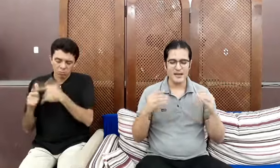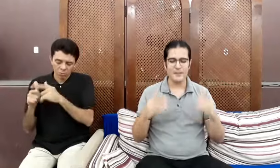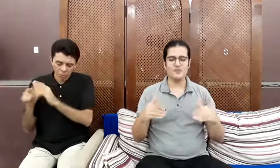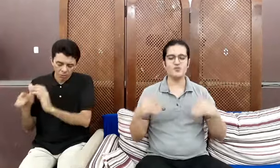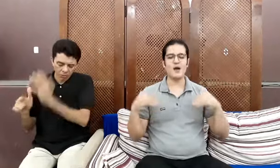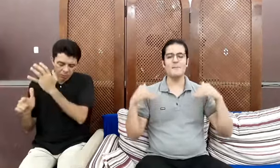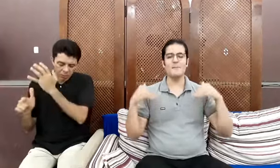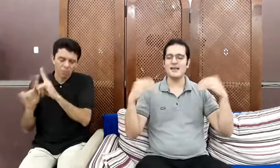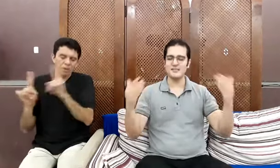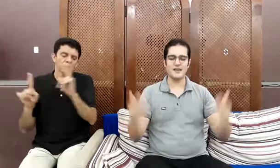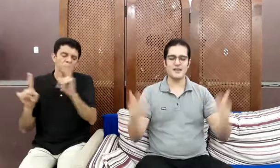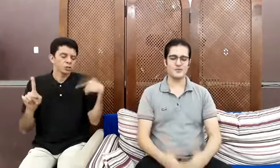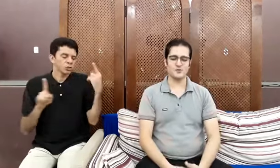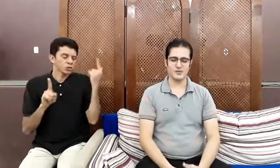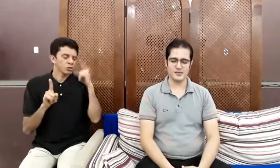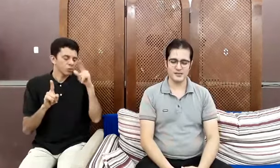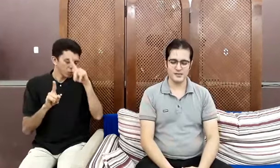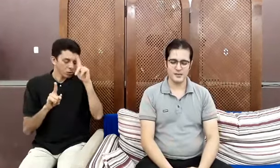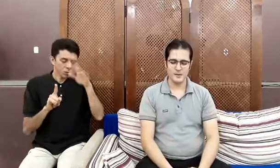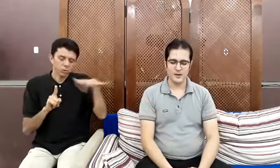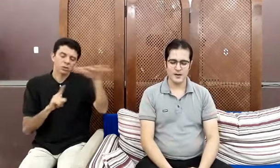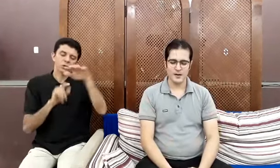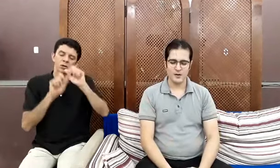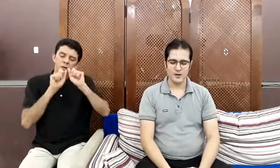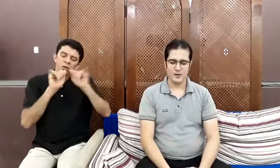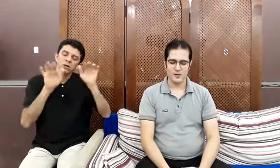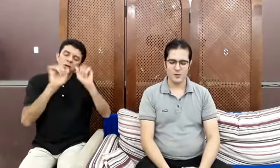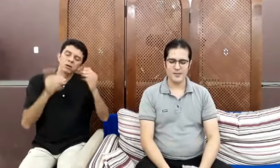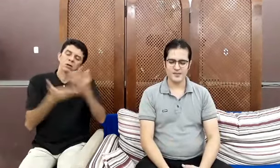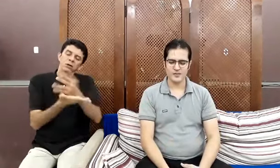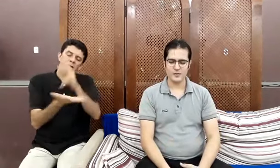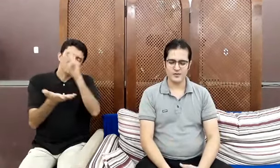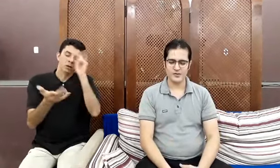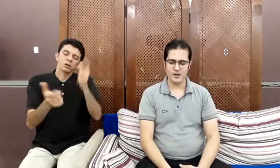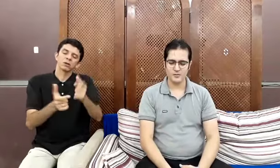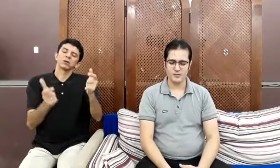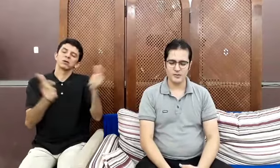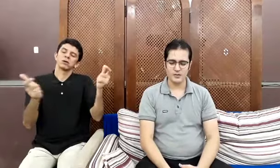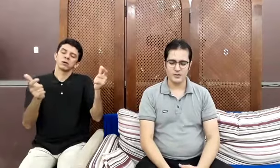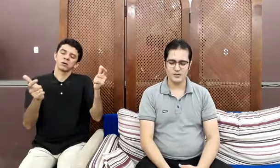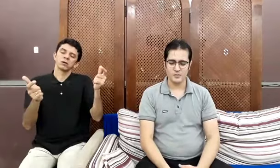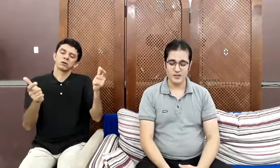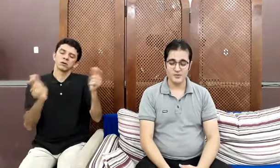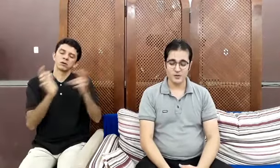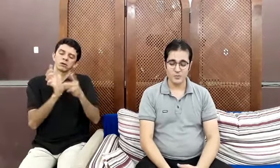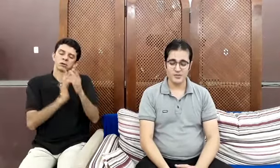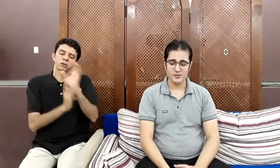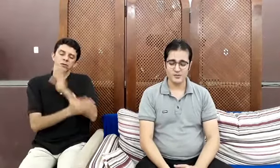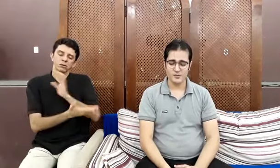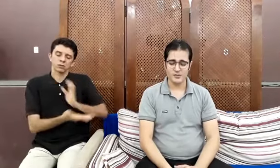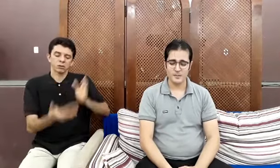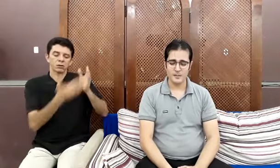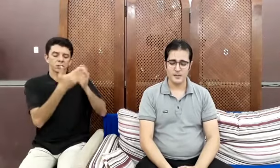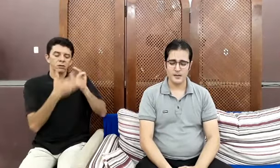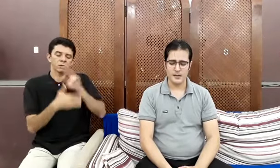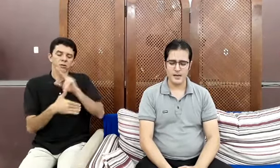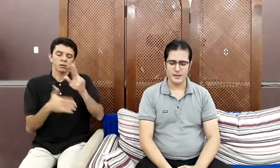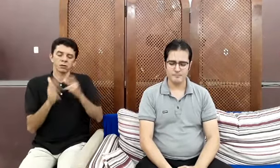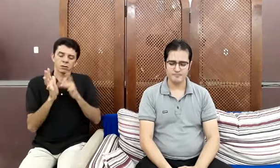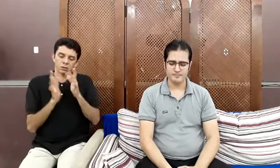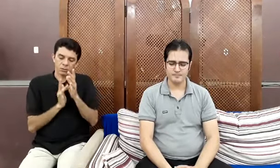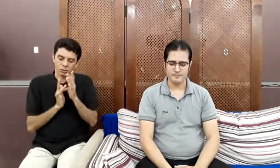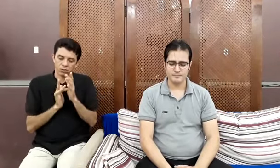poder abençoar mais e mais pessoas com a mensagem do Evangelho. Pedimos em nome de Jesus.